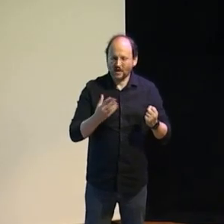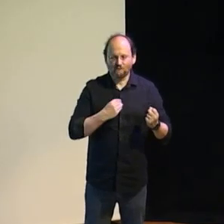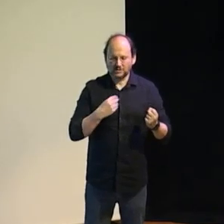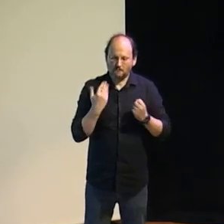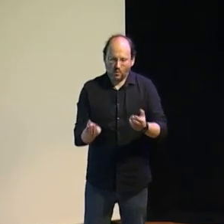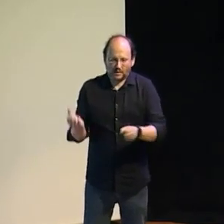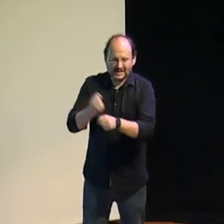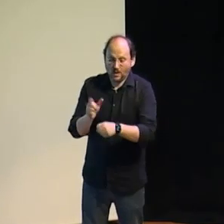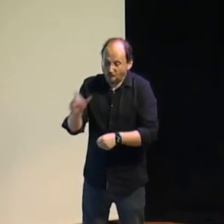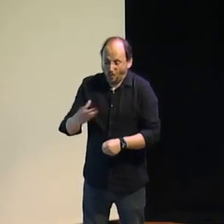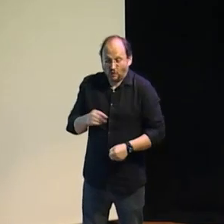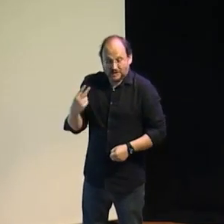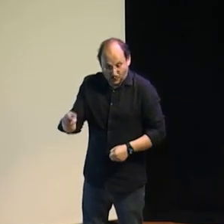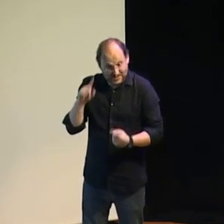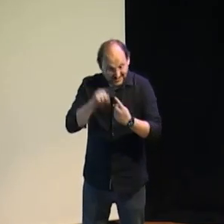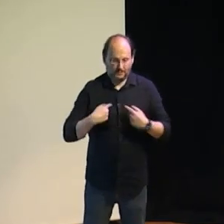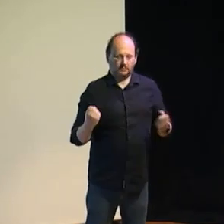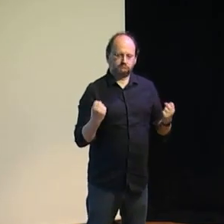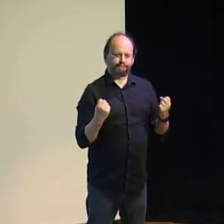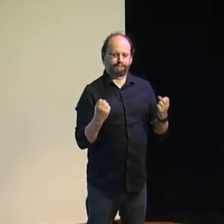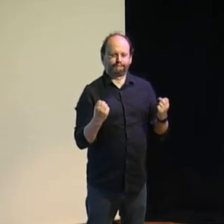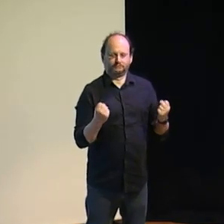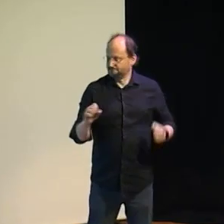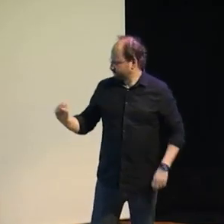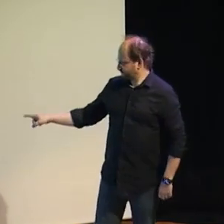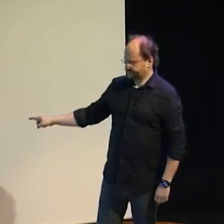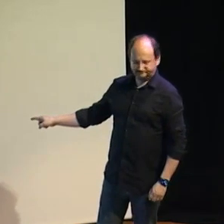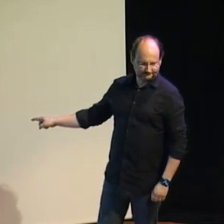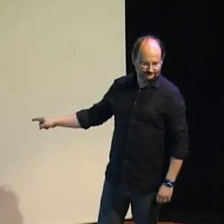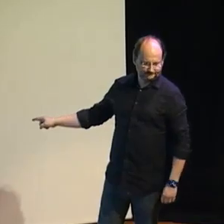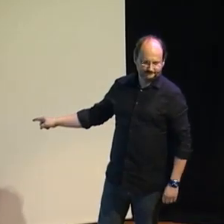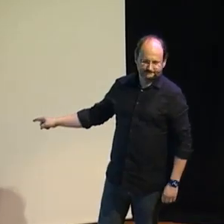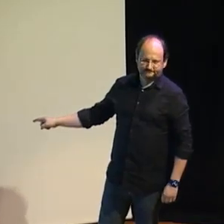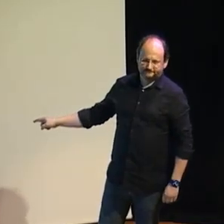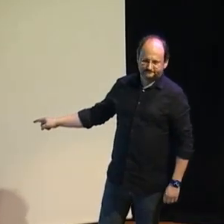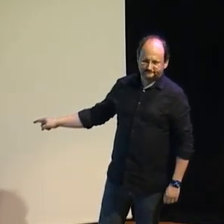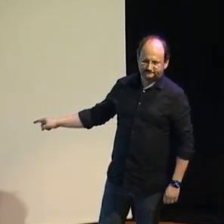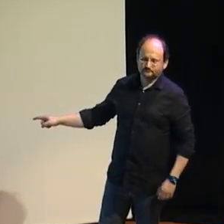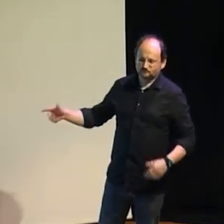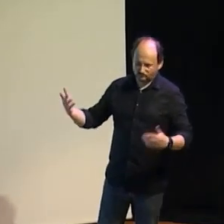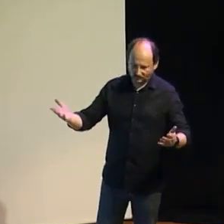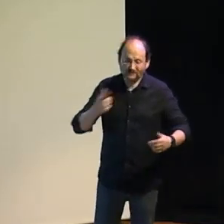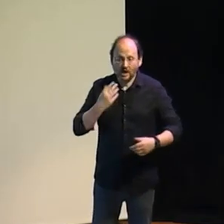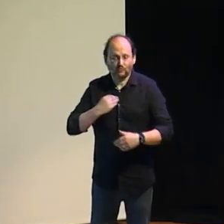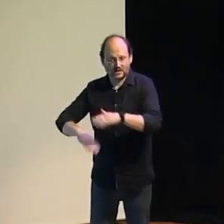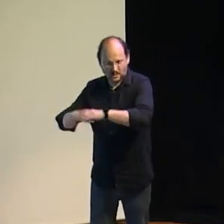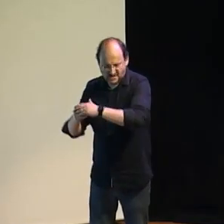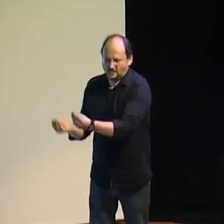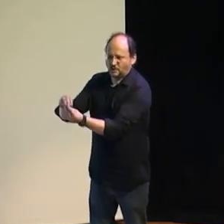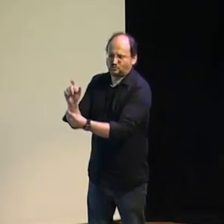comme ça. Mais finalement, on a eu besoin de créer un mot pour qualifier cette expression-là. Et c'est ce mot-là qui a été mis en place.